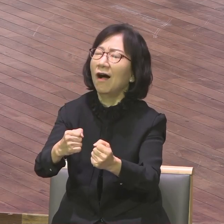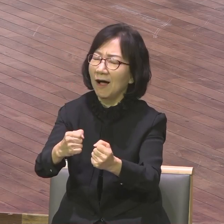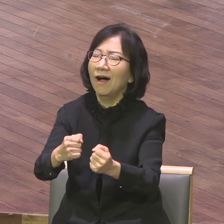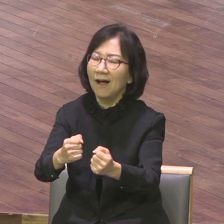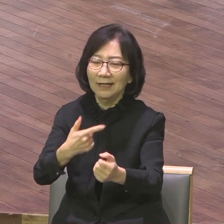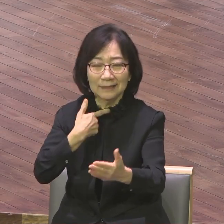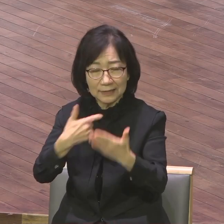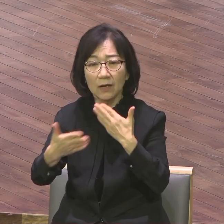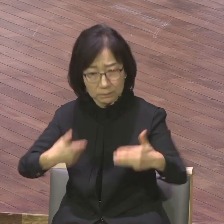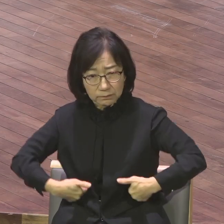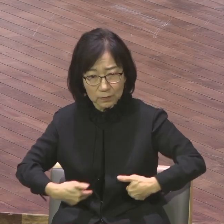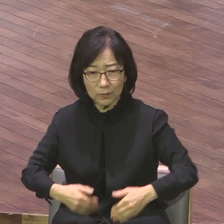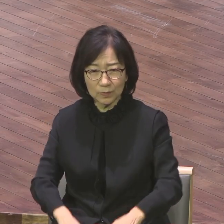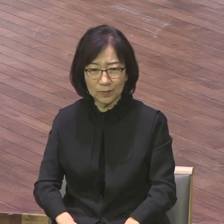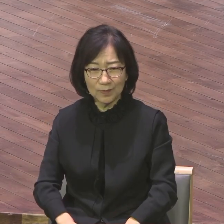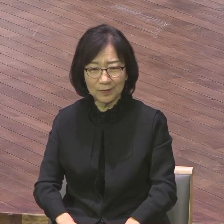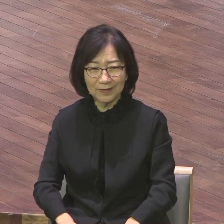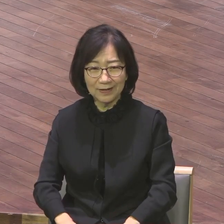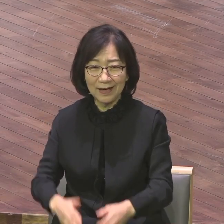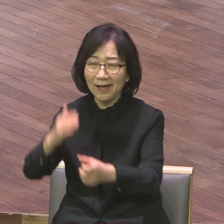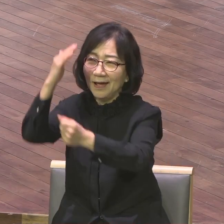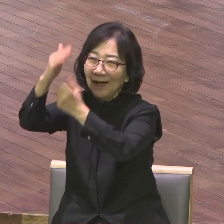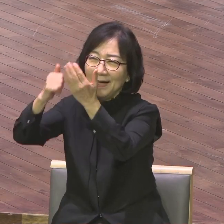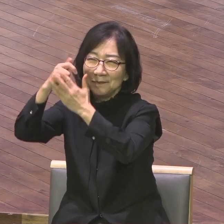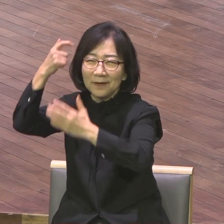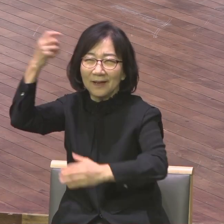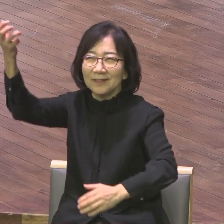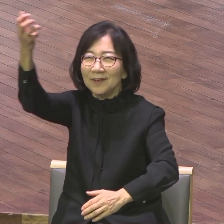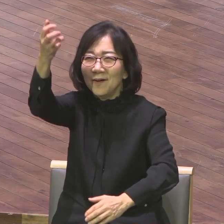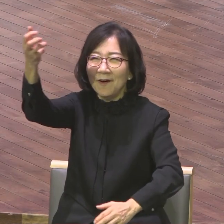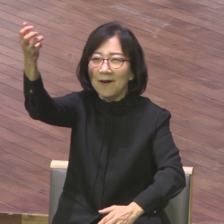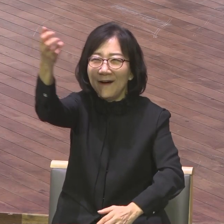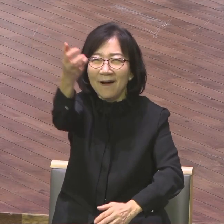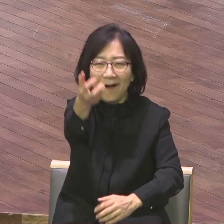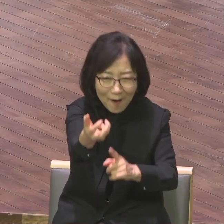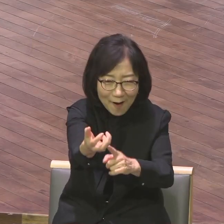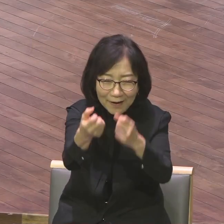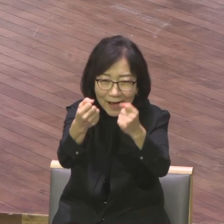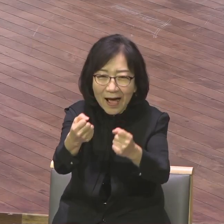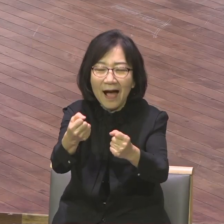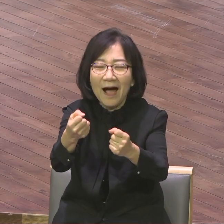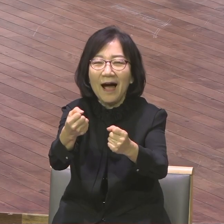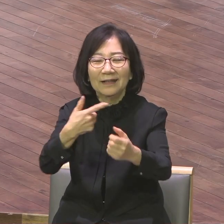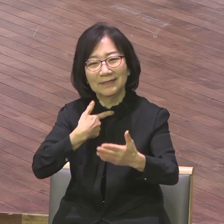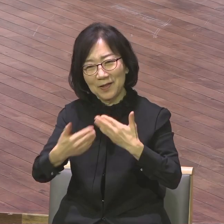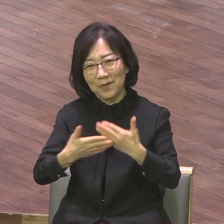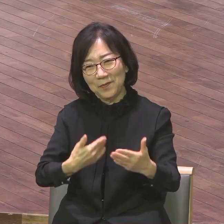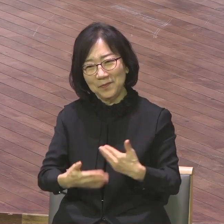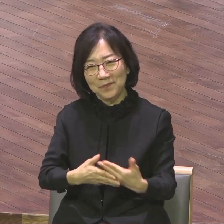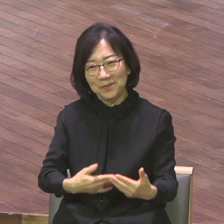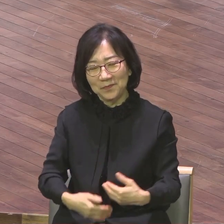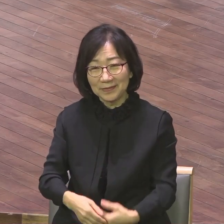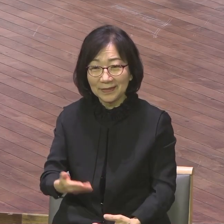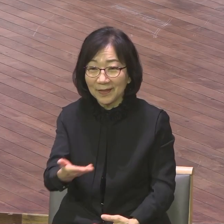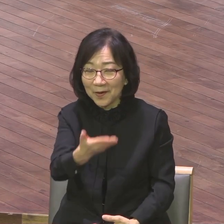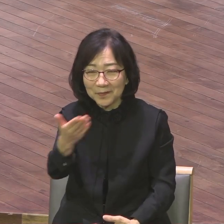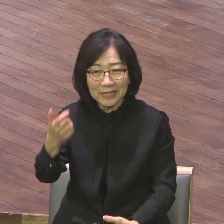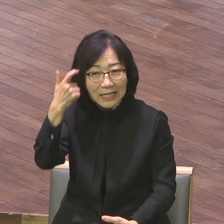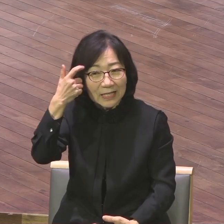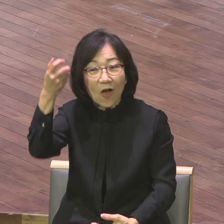여기에 임하시구나. 이게 예배예요, 예배. 예배를 드릴 때 꼭 이런 영적인 사람 되기